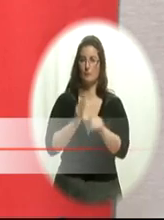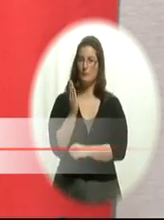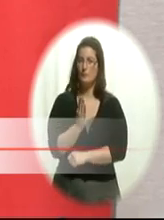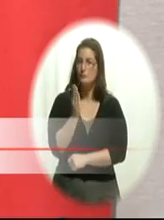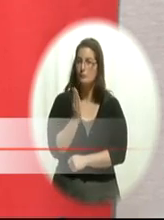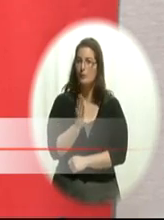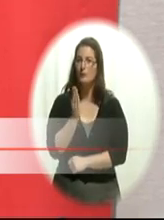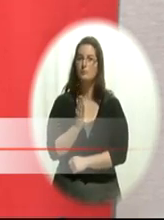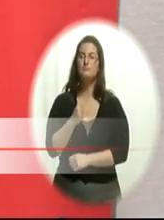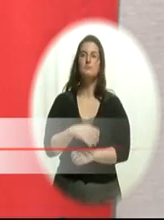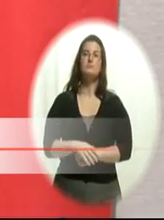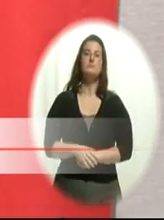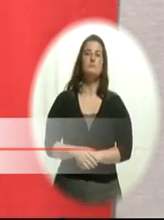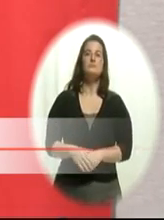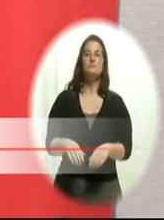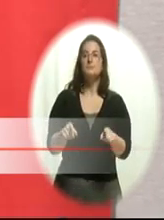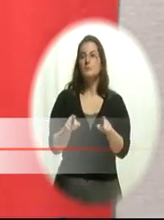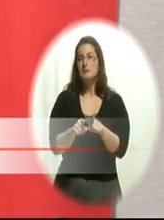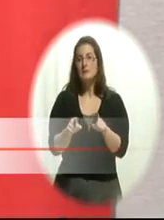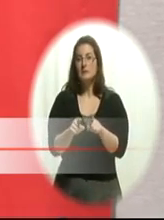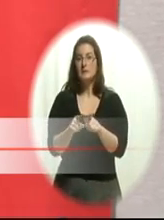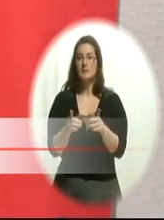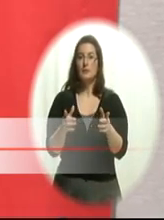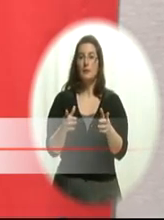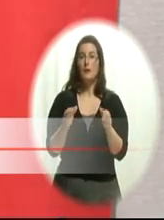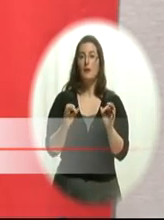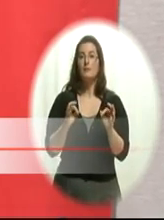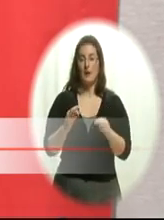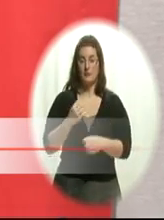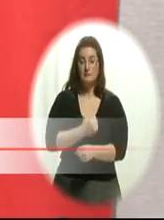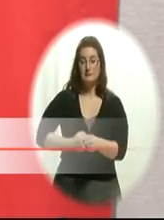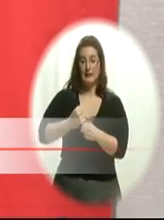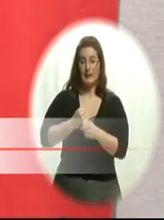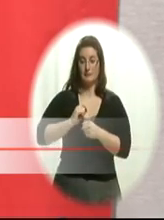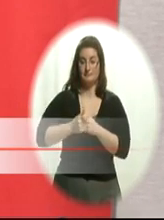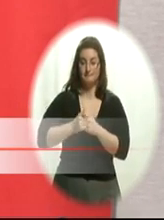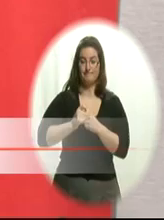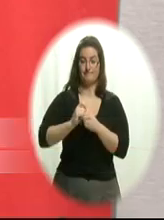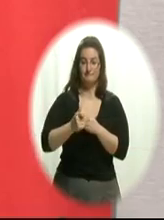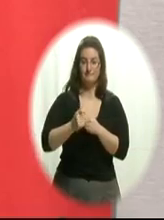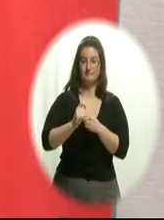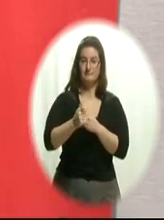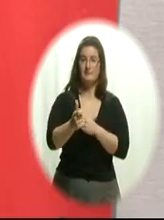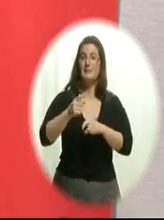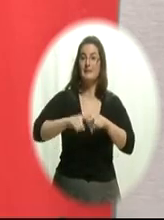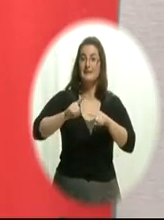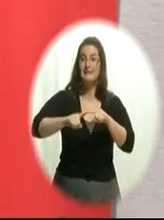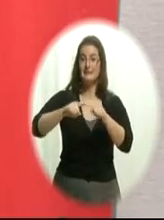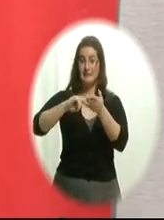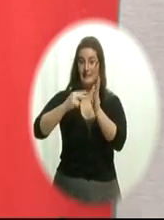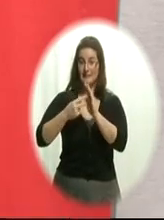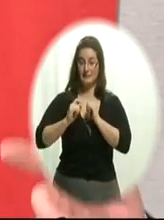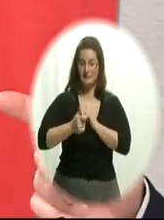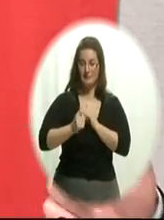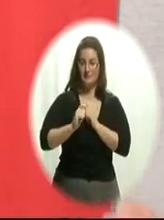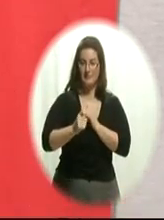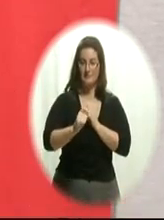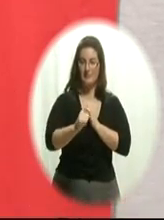beaucoup d'appareils qui se sont créés au fur et à mesure. Et donc, ça s'est fait au fur et à